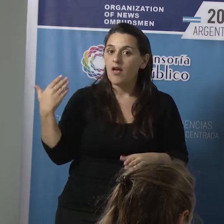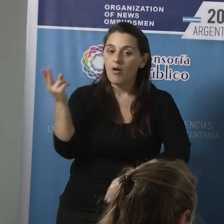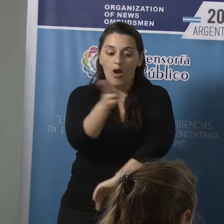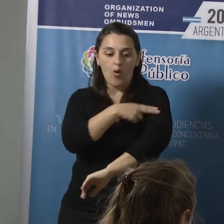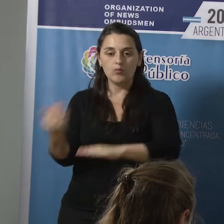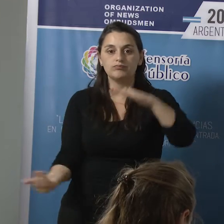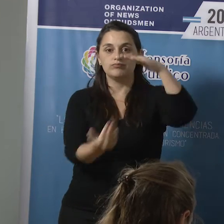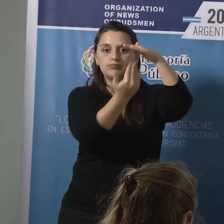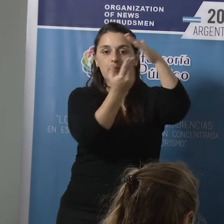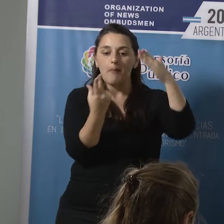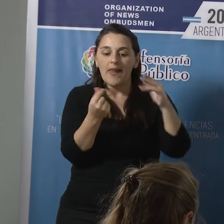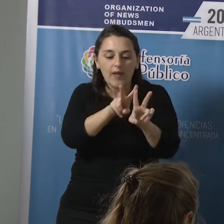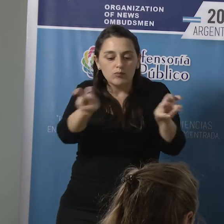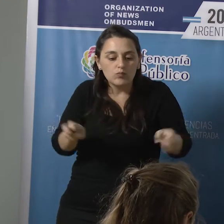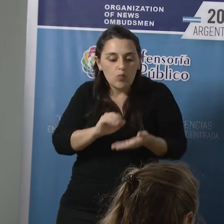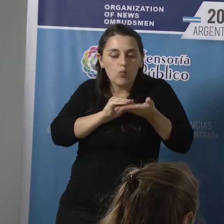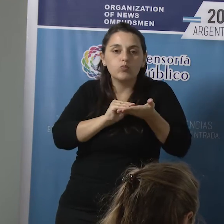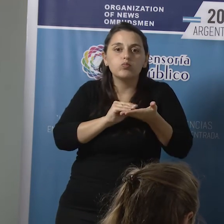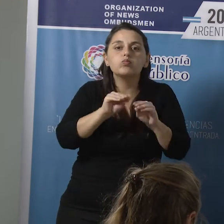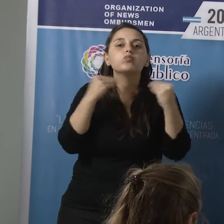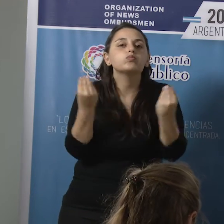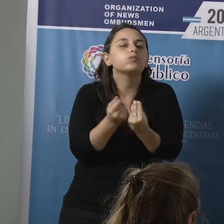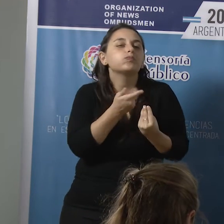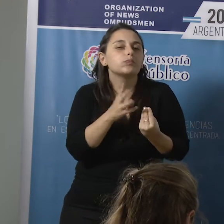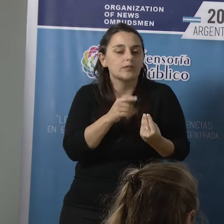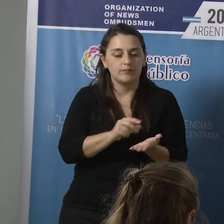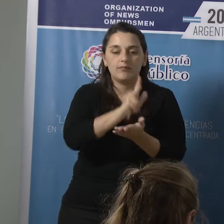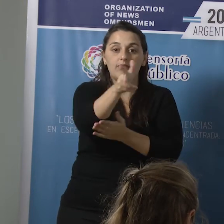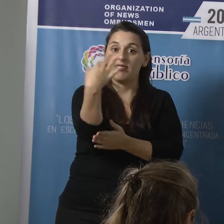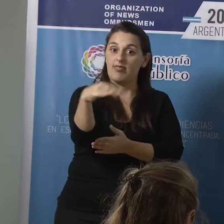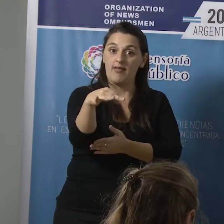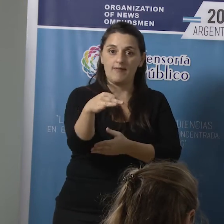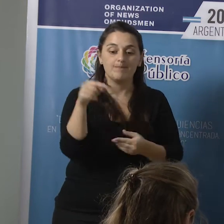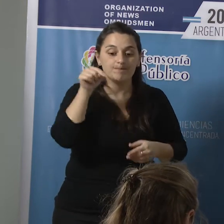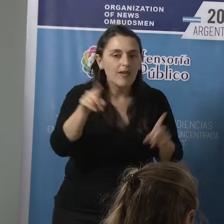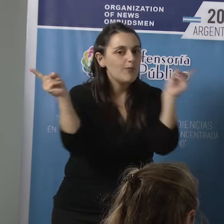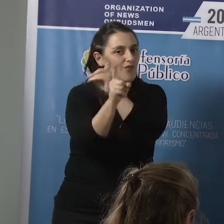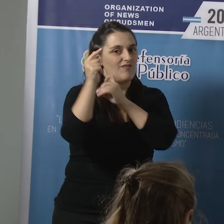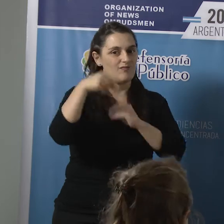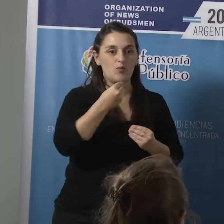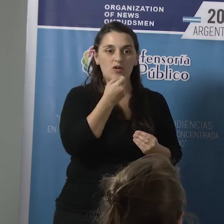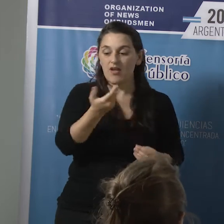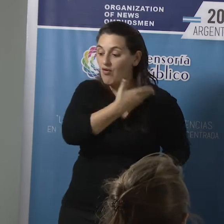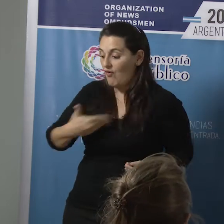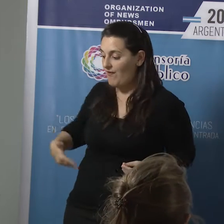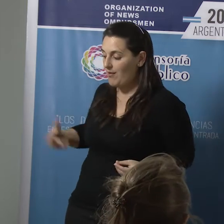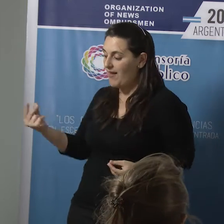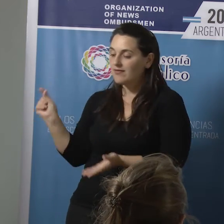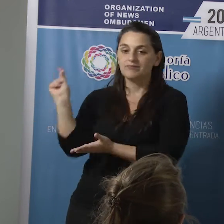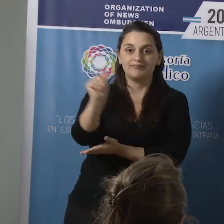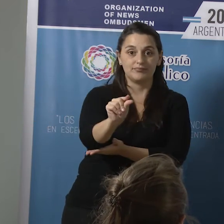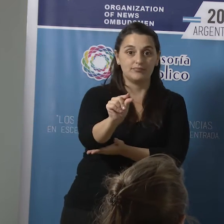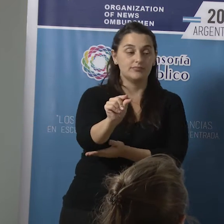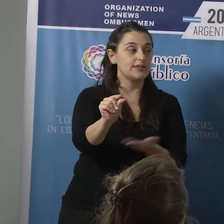reglamentariamente el monto. Esto es muy problemático en Colombia, porque las defensorías se sostienen con dineros gubernamentales y